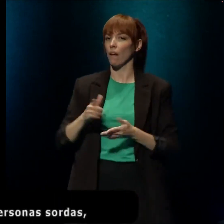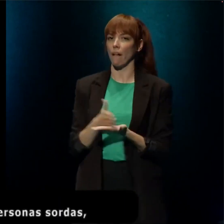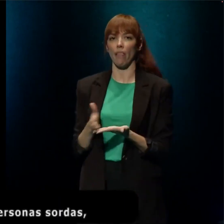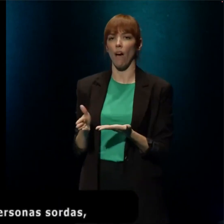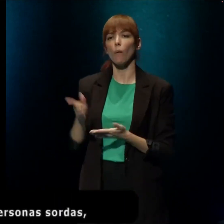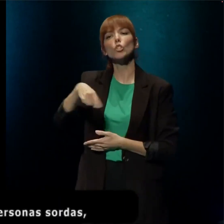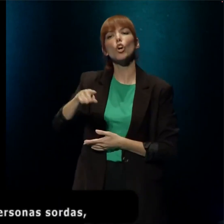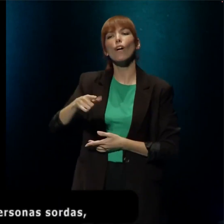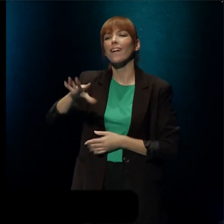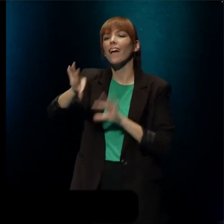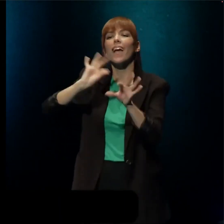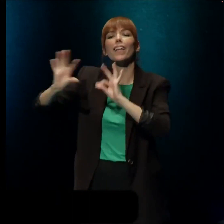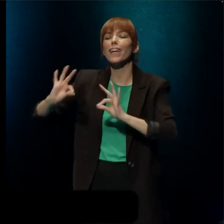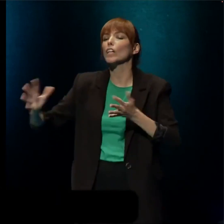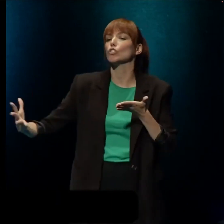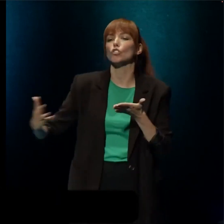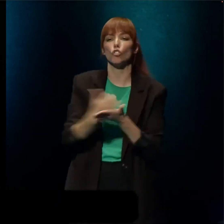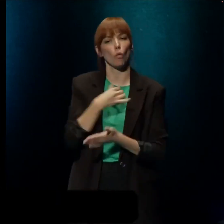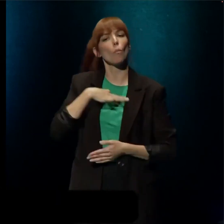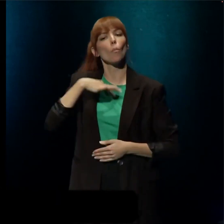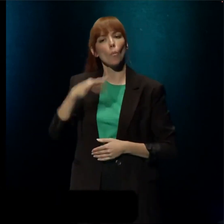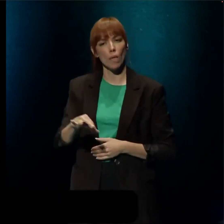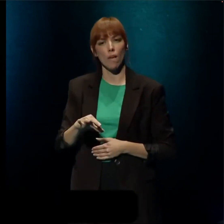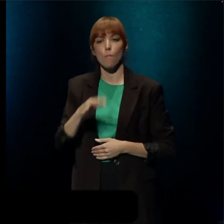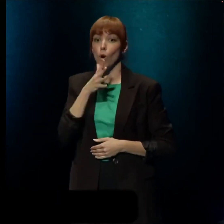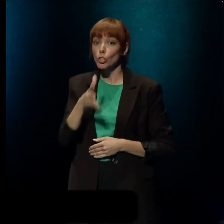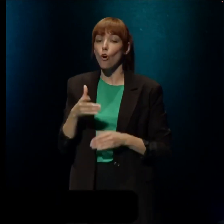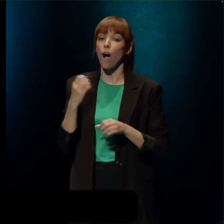todo. Este tesón